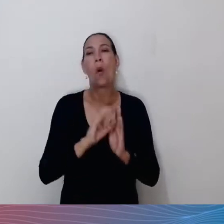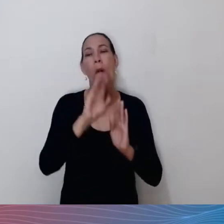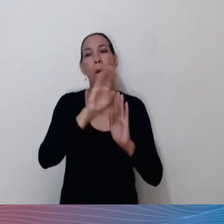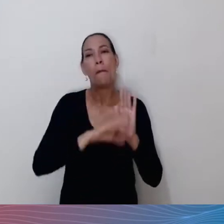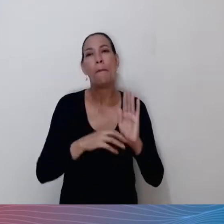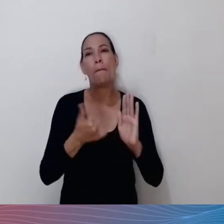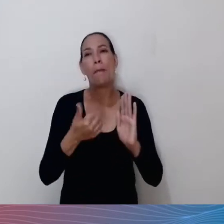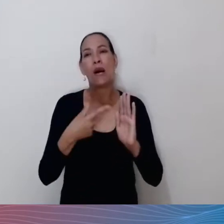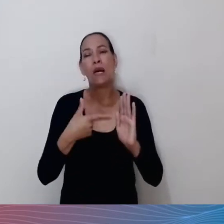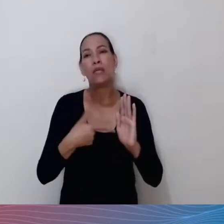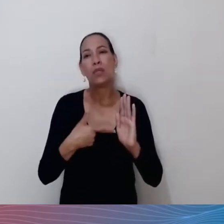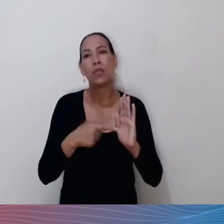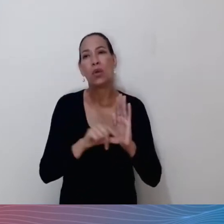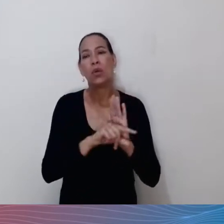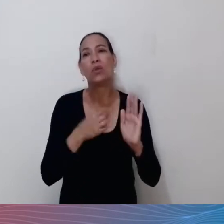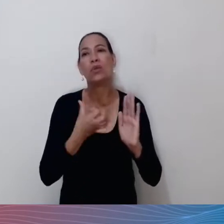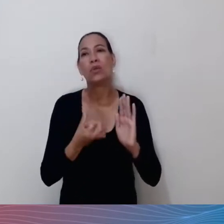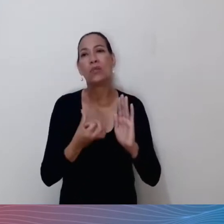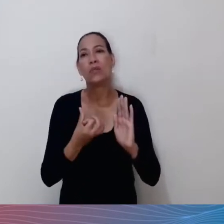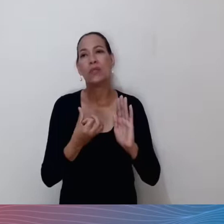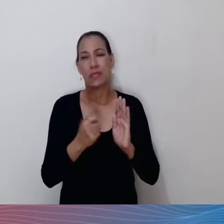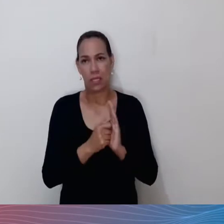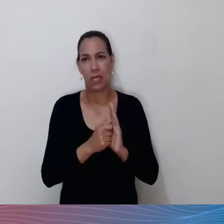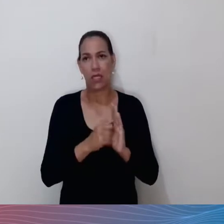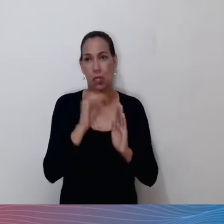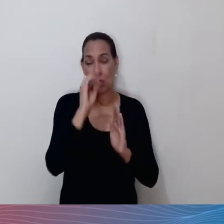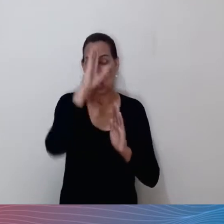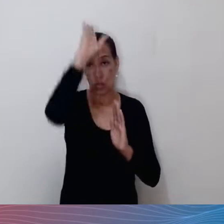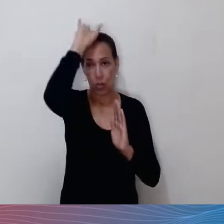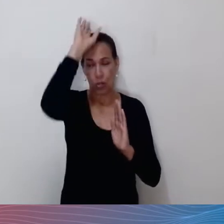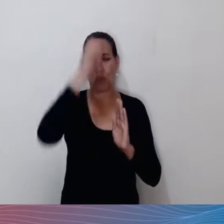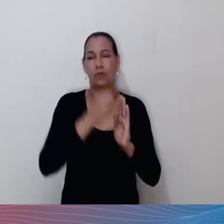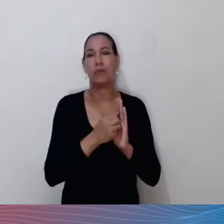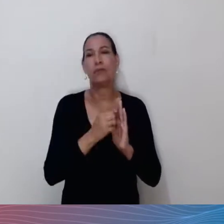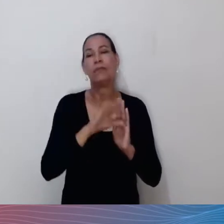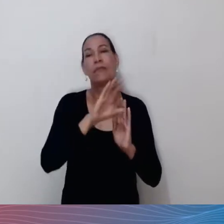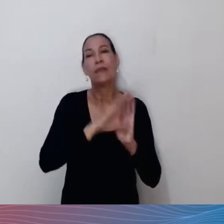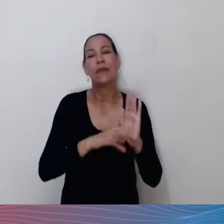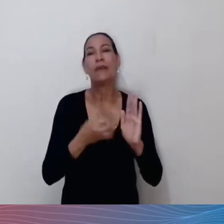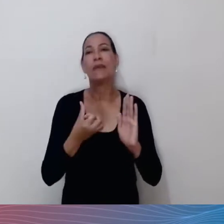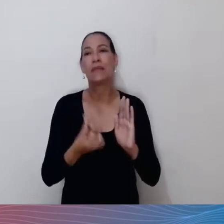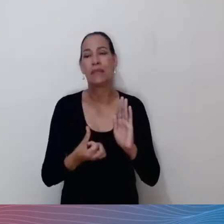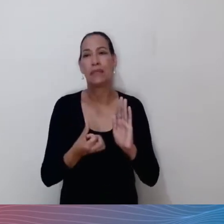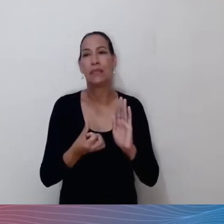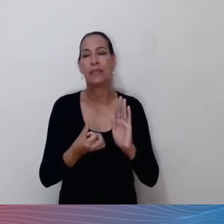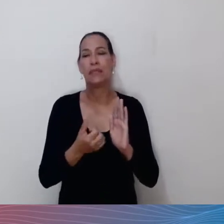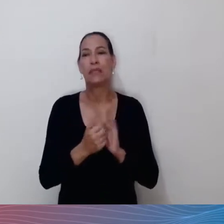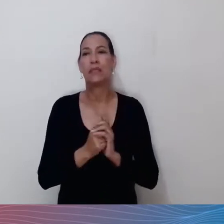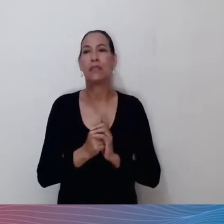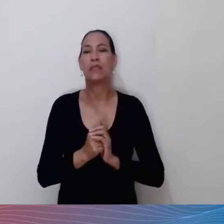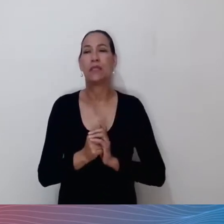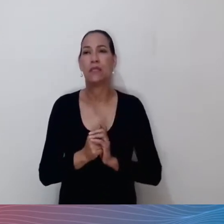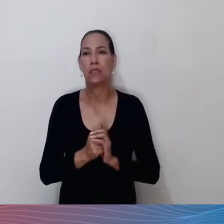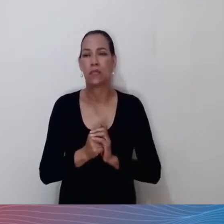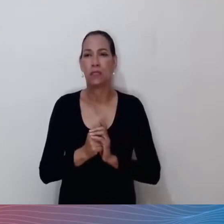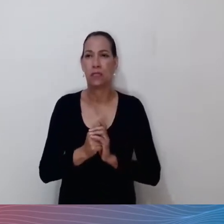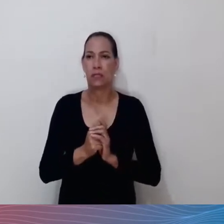Romanos capítulo 6, ele mostra o inverso. Capítulo